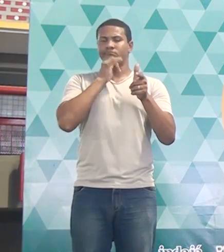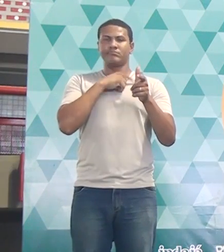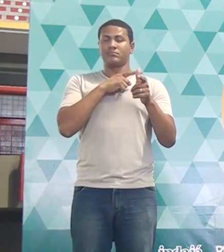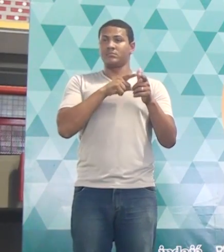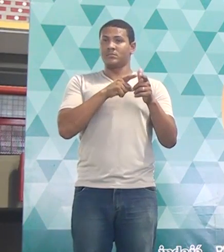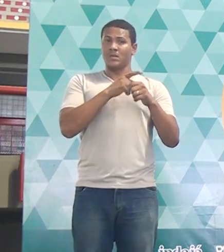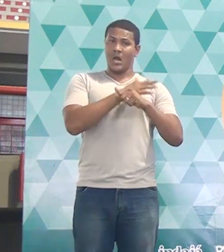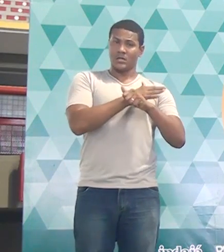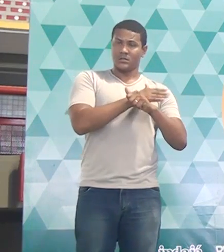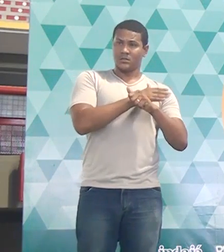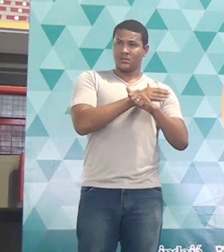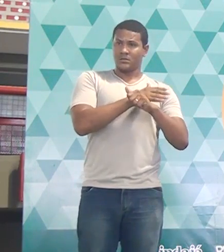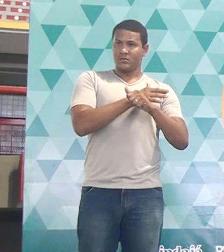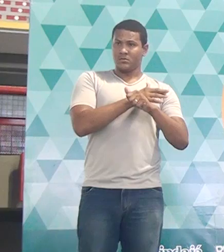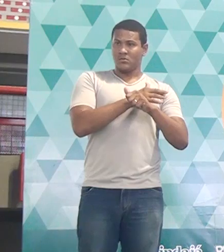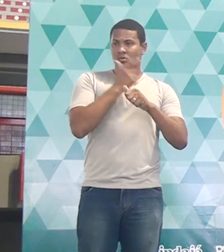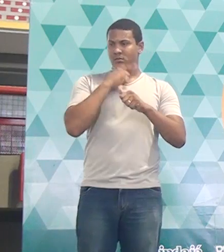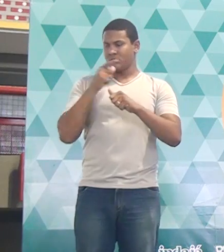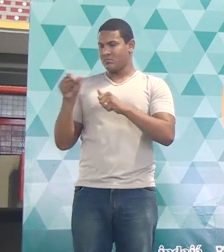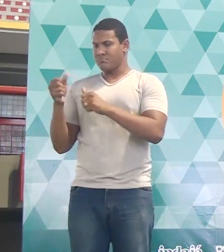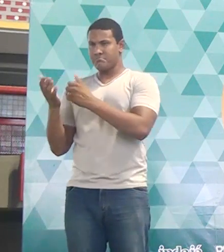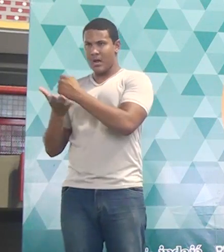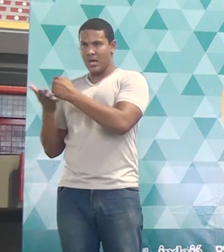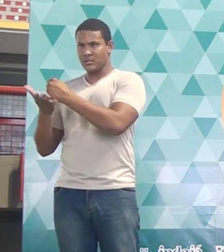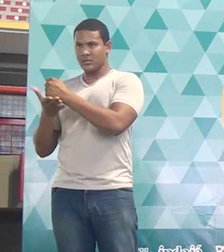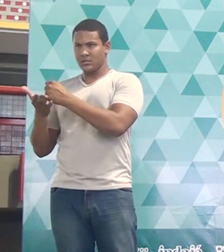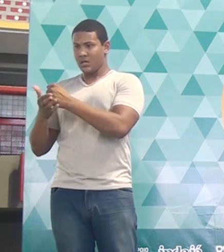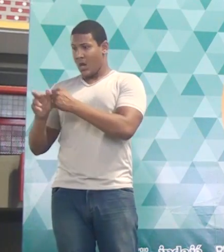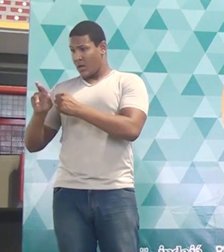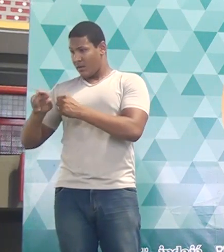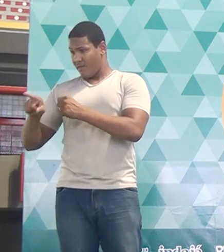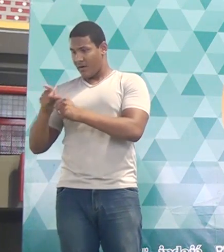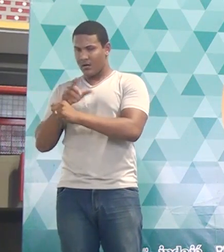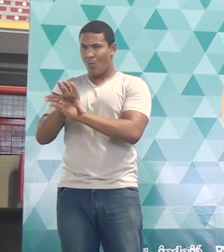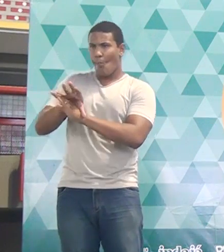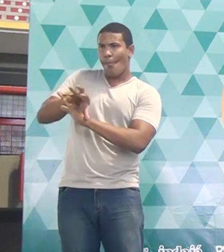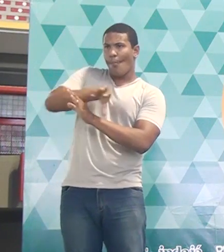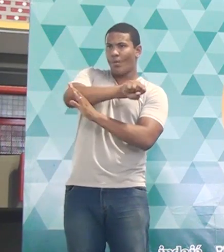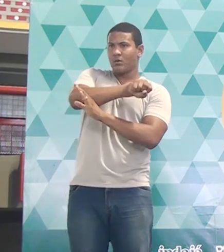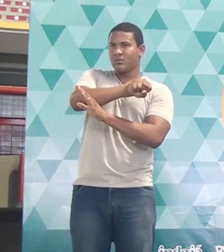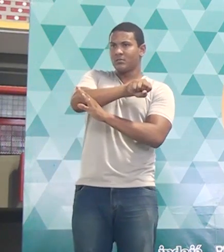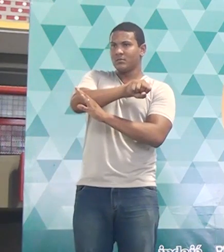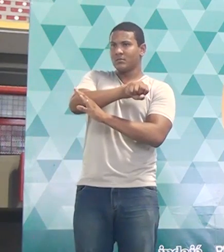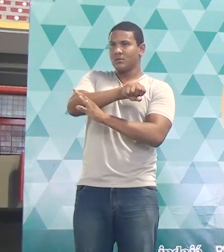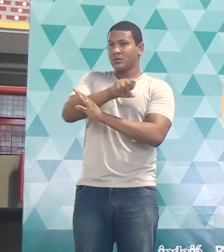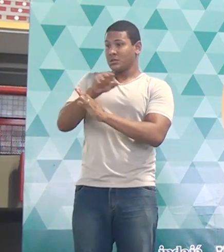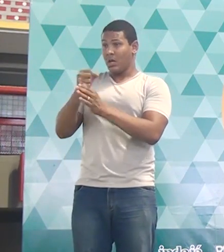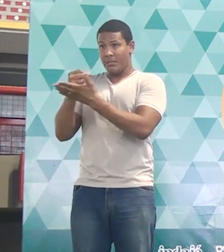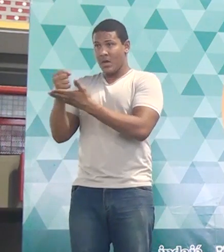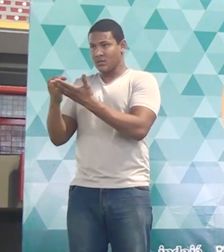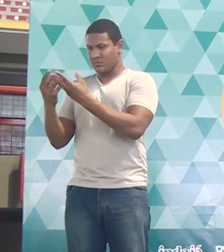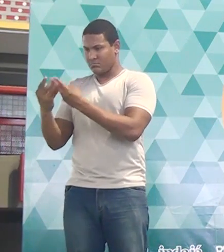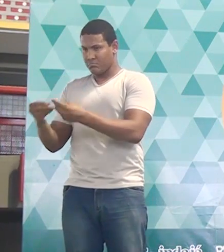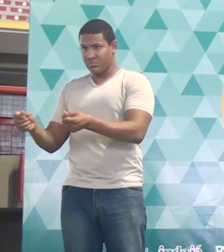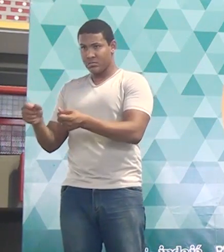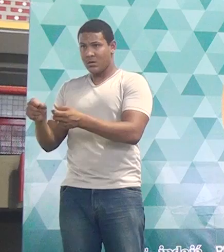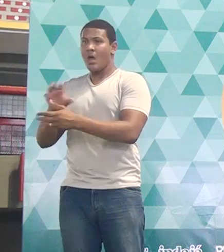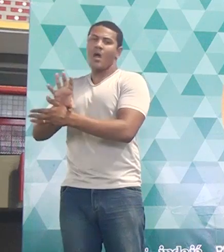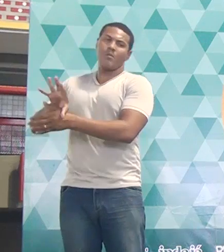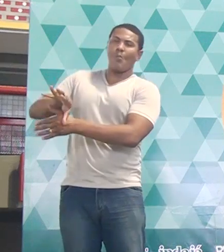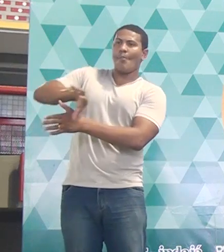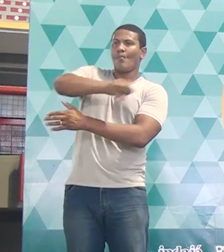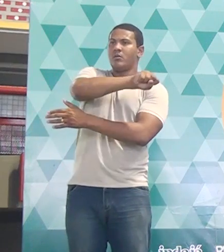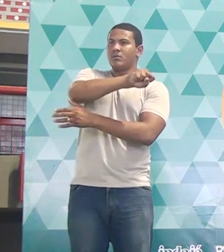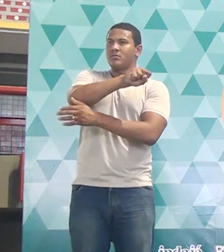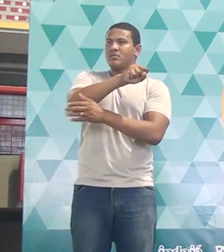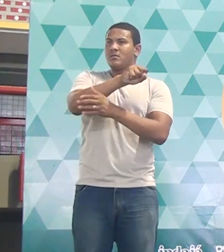base muda, o ácido recupera. Ou seja, um ácido, pessoal, ele anula o que uma base fez e vice-versa. Ácido e